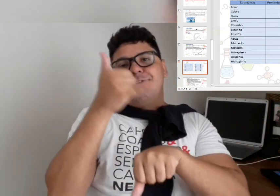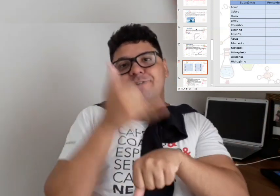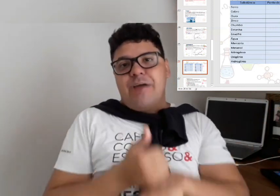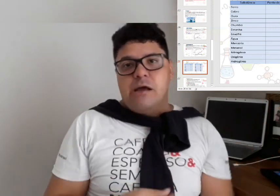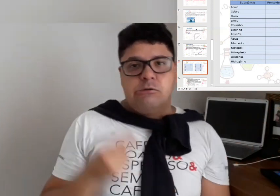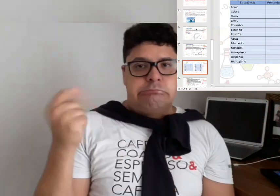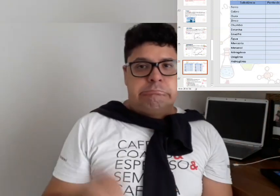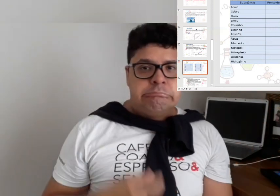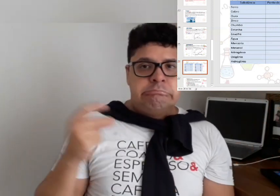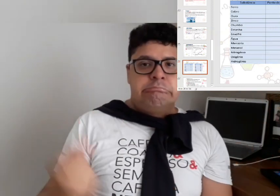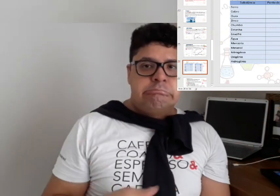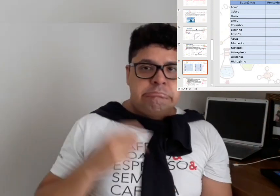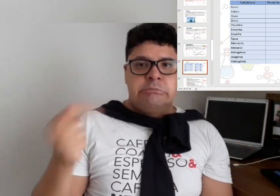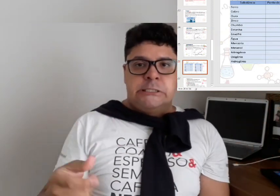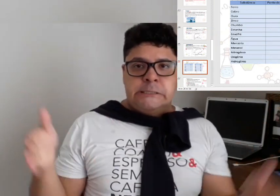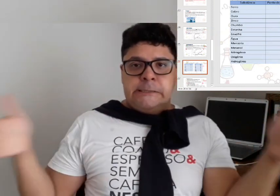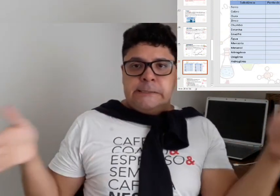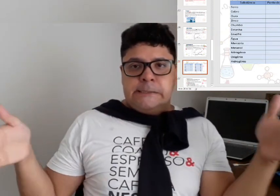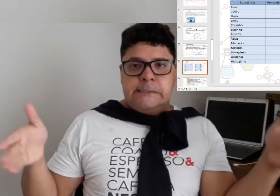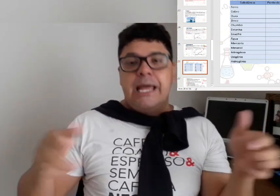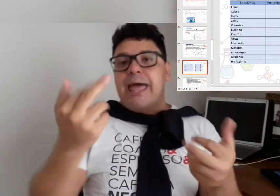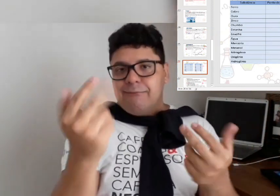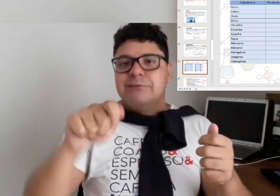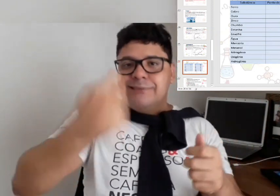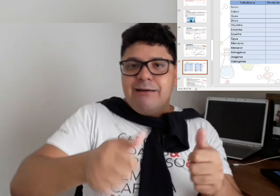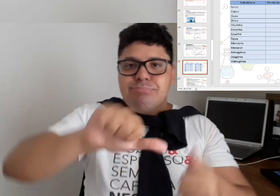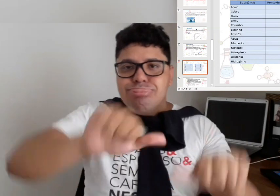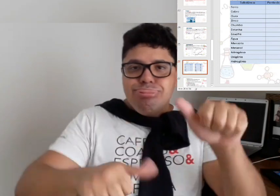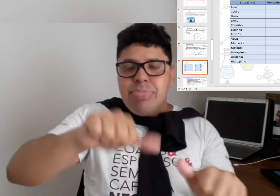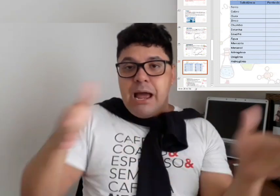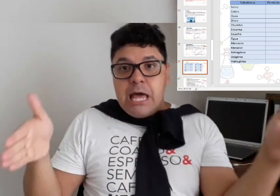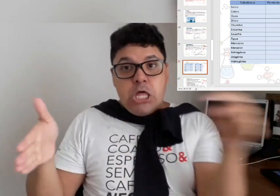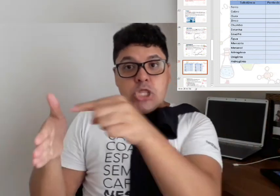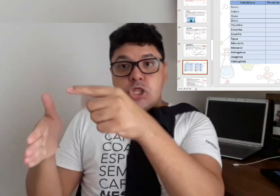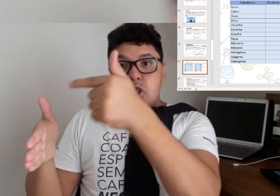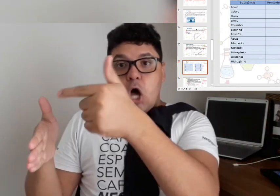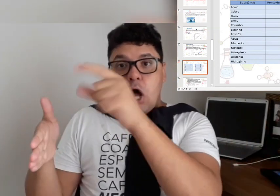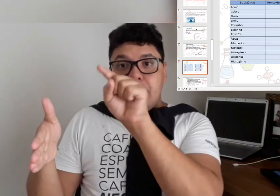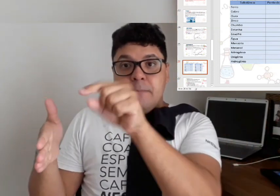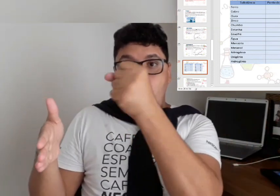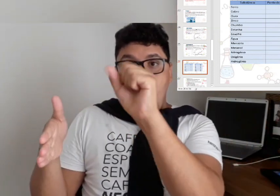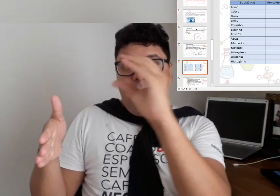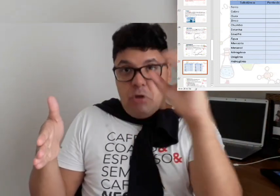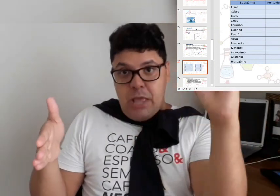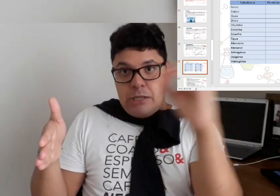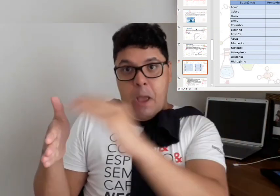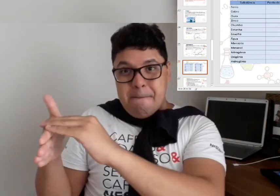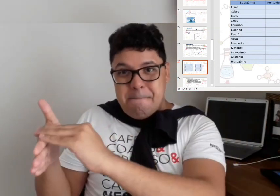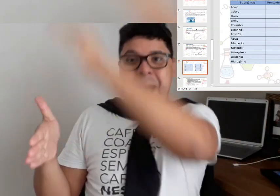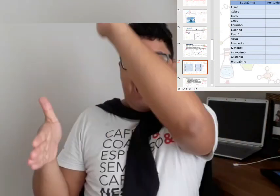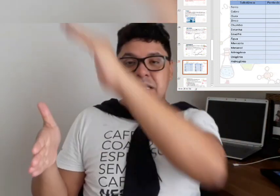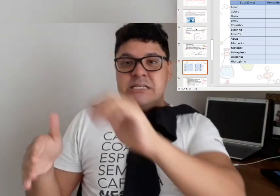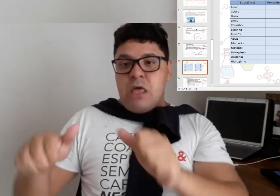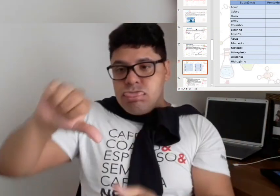2800 graus é o ponto de ebulição. O que é isso? Né? Vamos lembrar, o ponto de ebulição é o ponto em